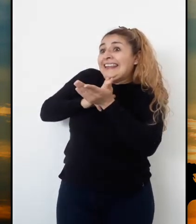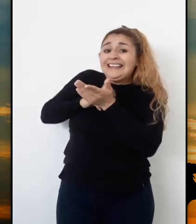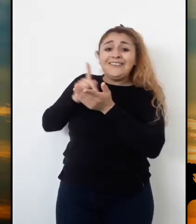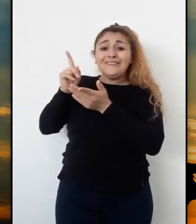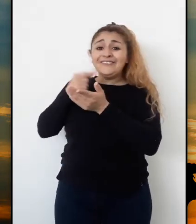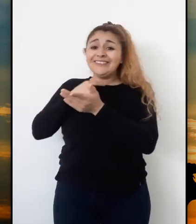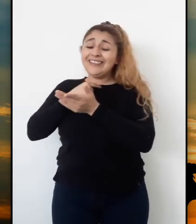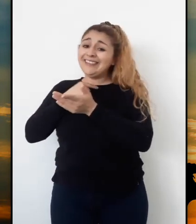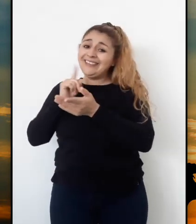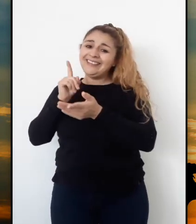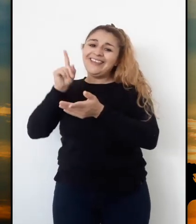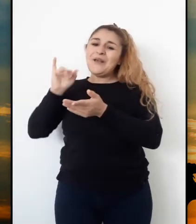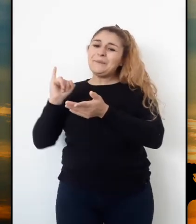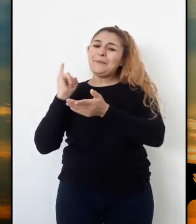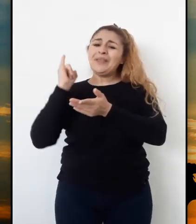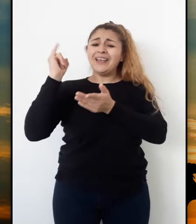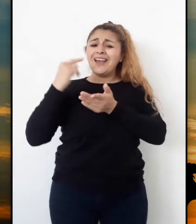Amen. Amen.